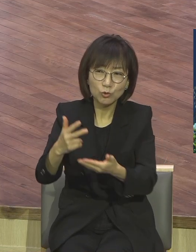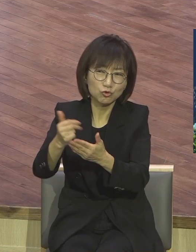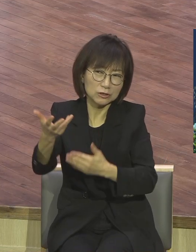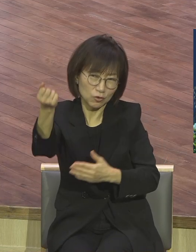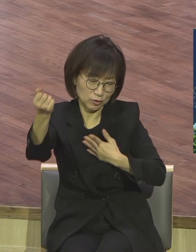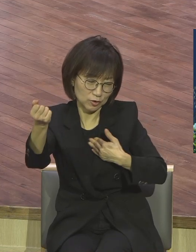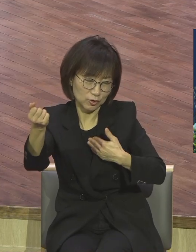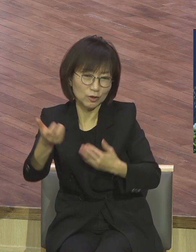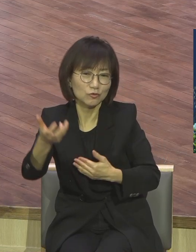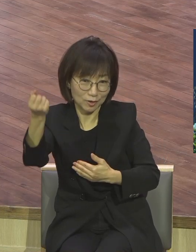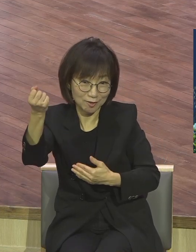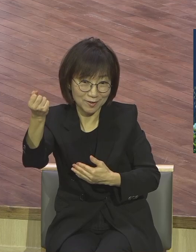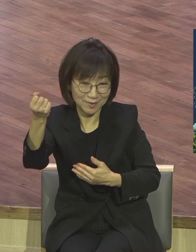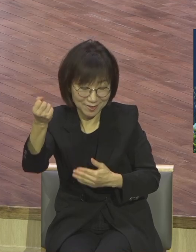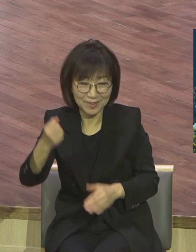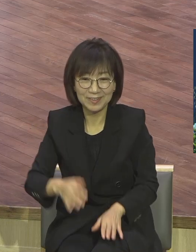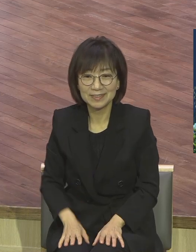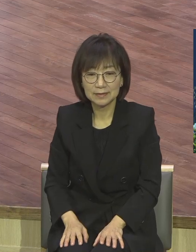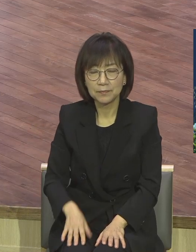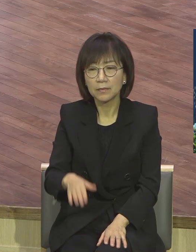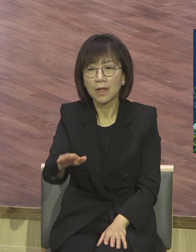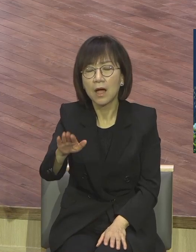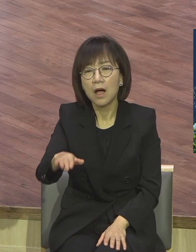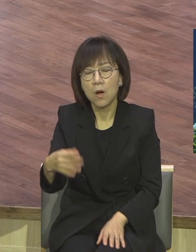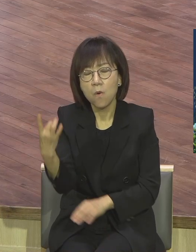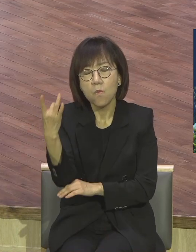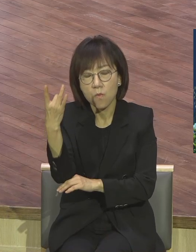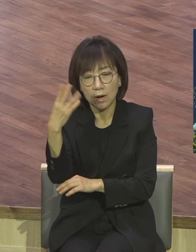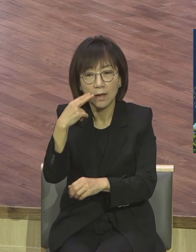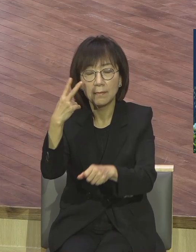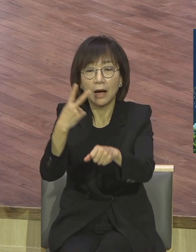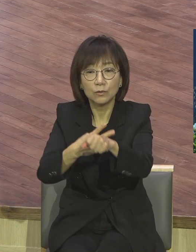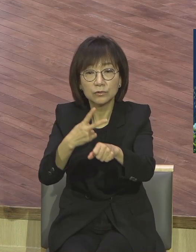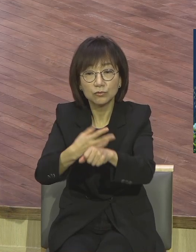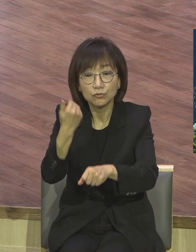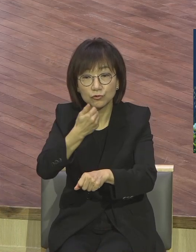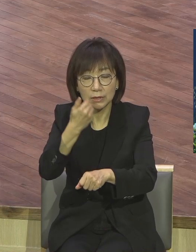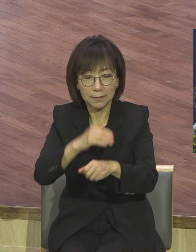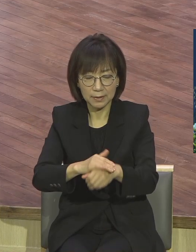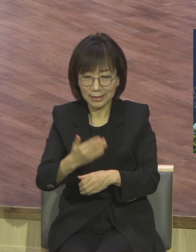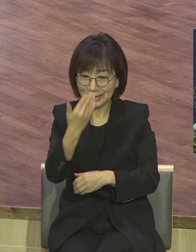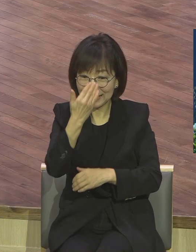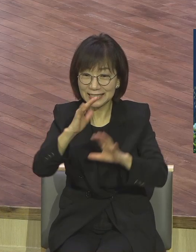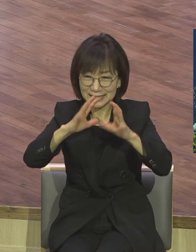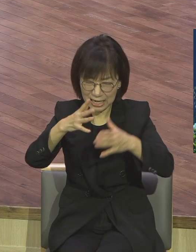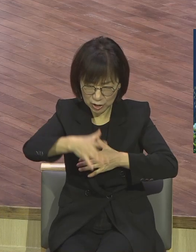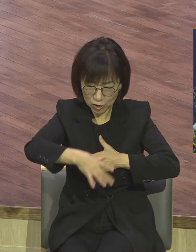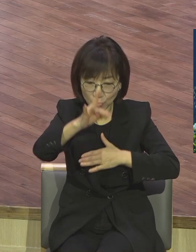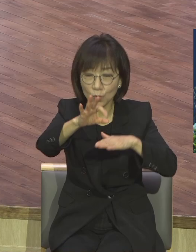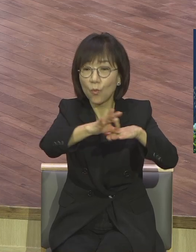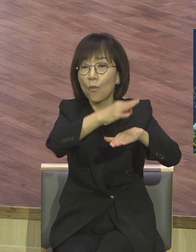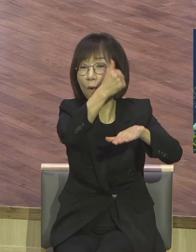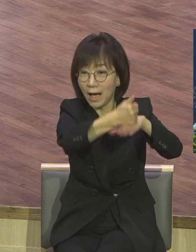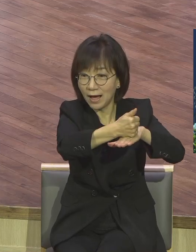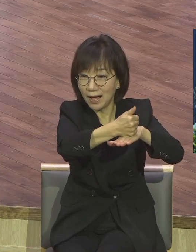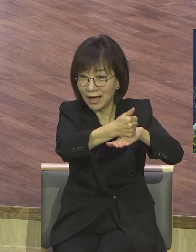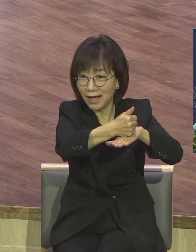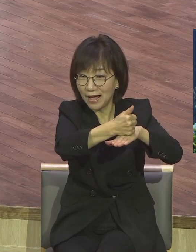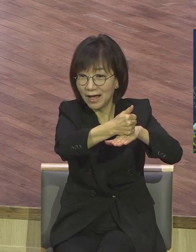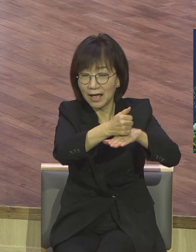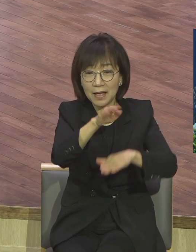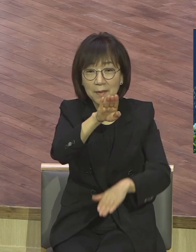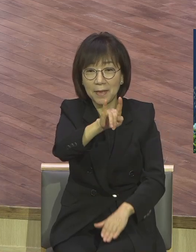초대 왕을 지낸 이 베냐민 지파 출신이에요. 초대 왕